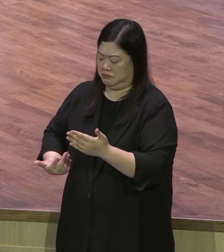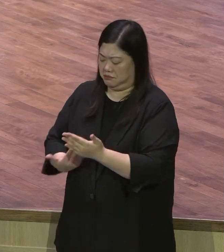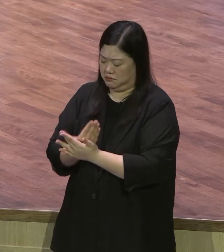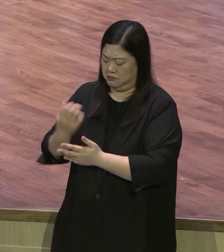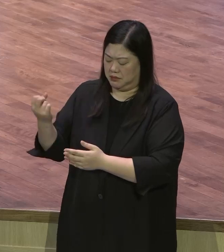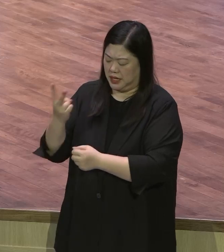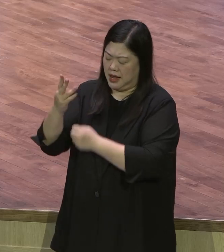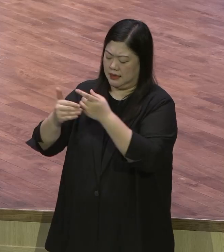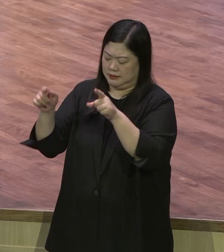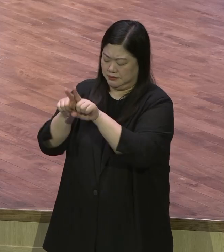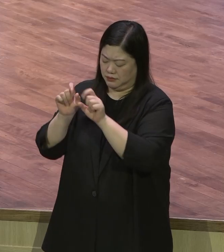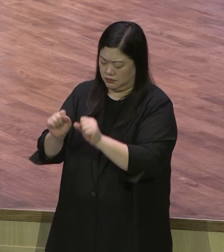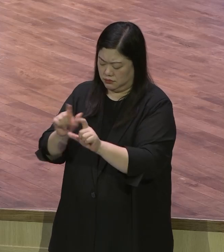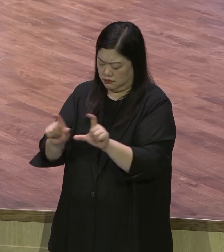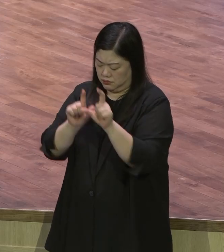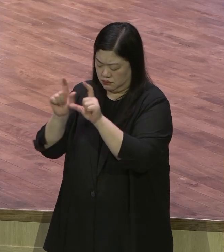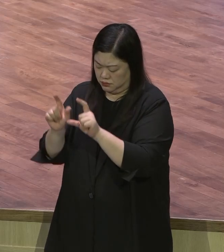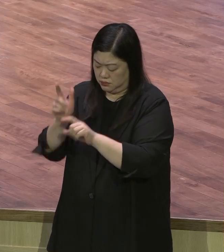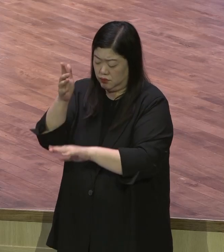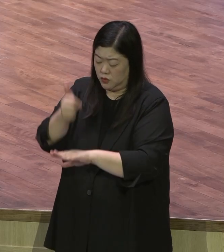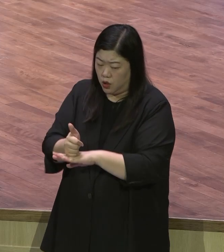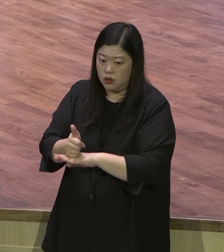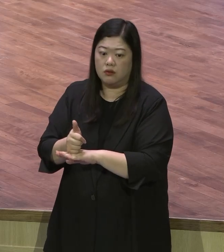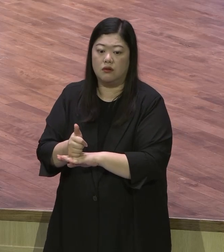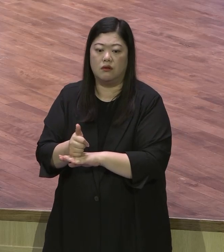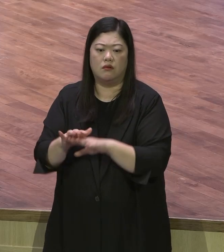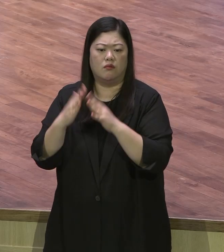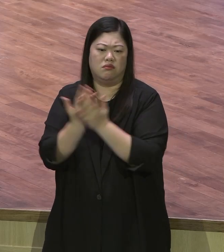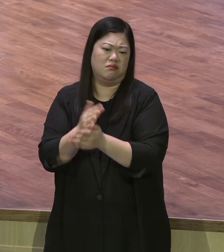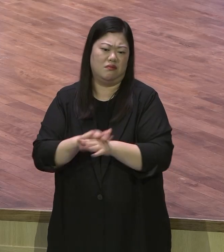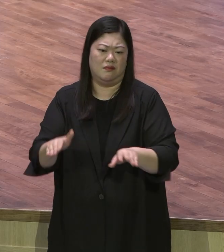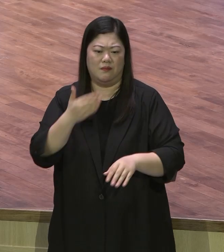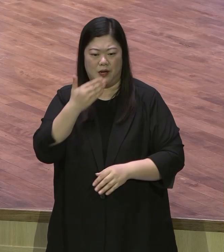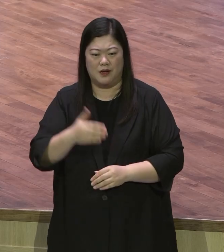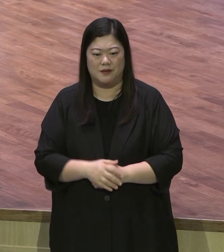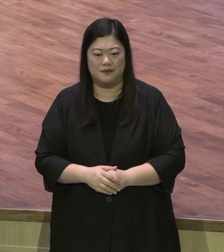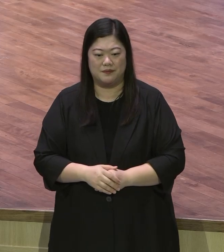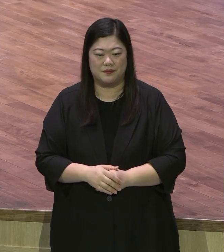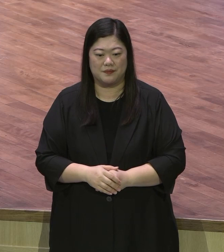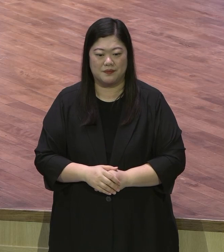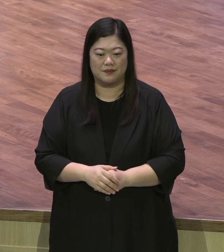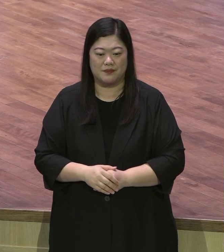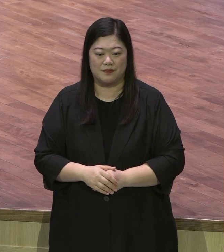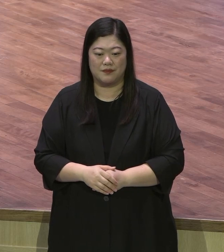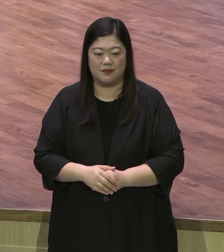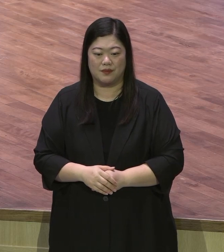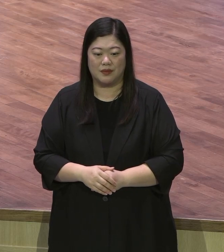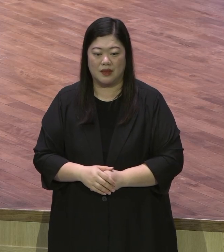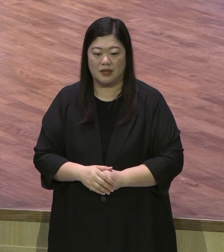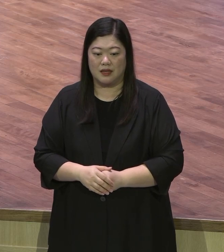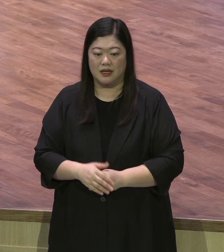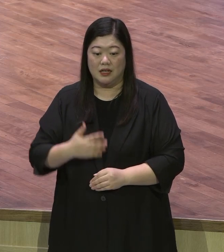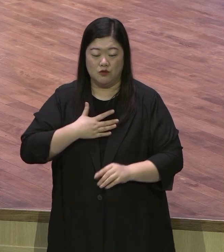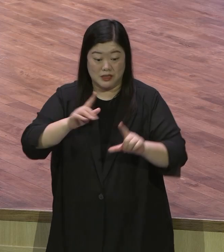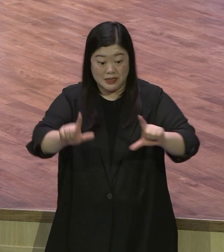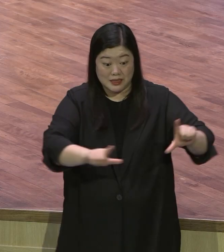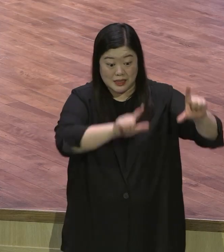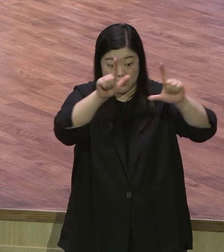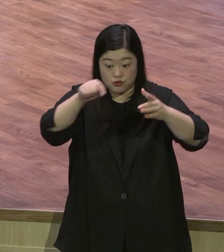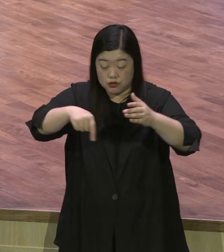다 축복을 다 바꿔버려. 그리스도 누리시 바랍니다. 그것이 가장 중요해요. 그리스도 아니고는 우리 인생에 답이